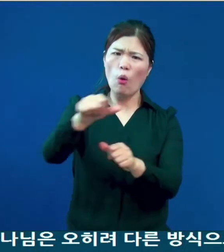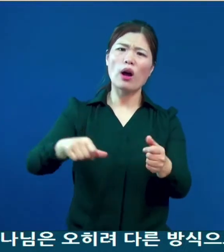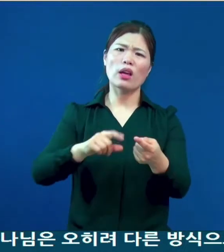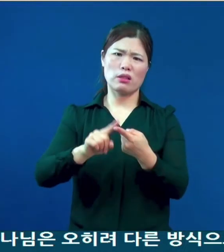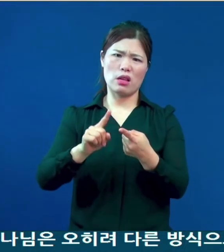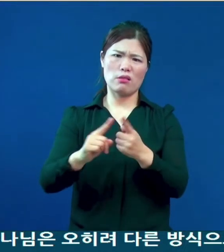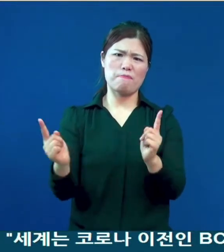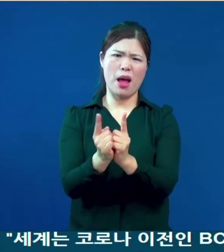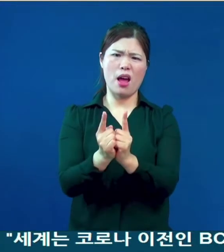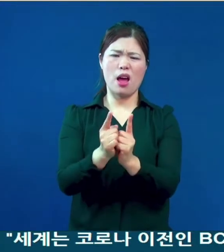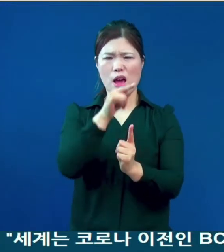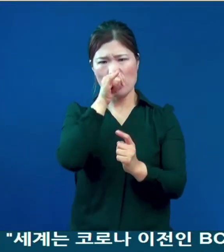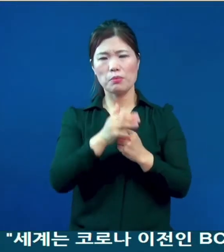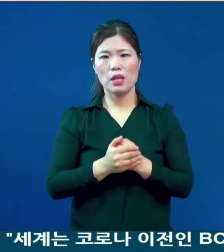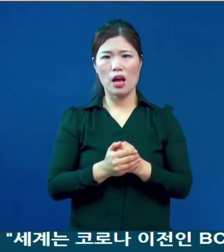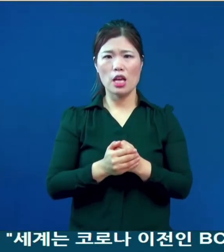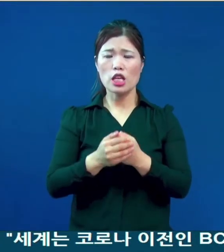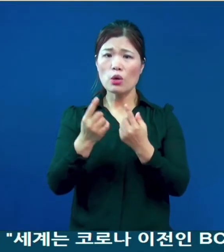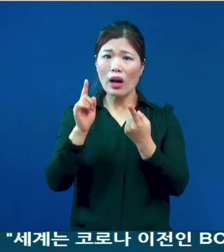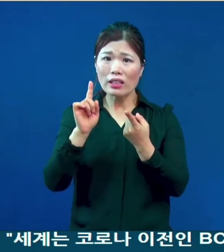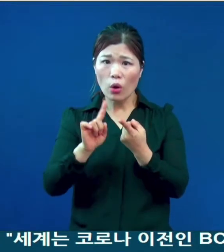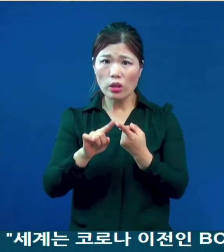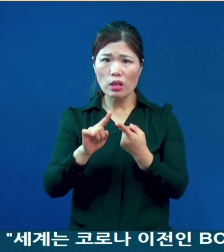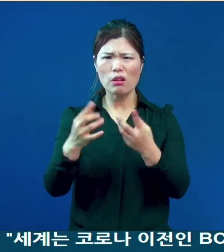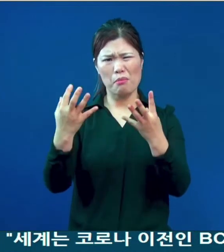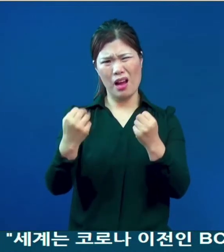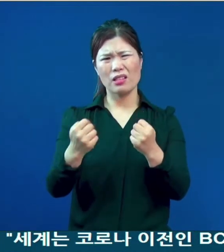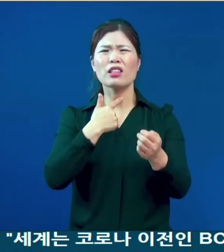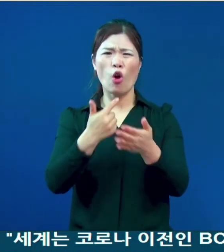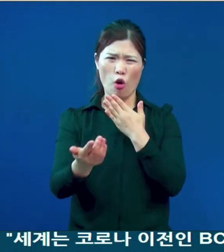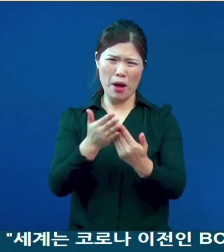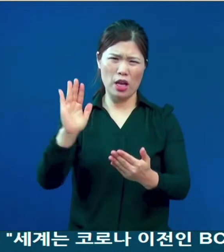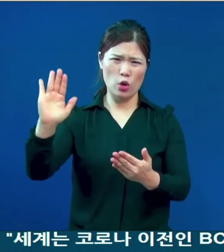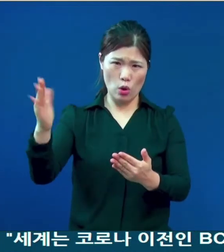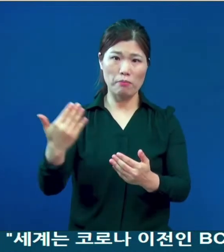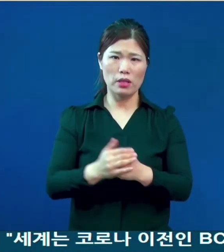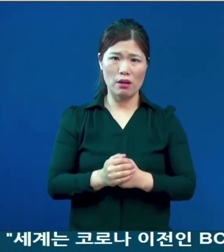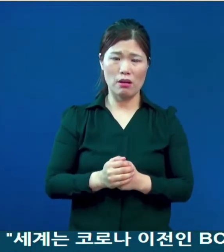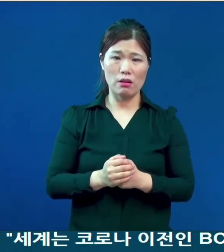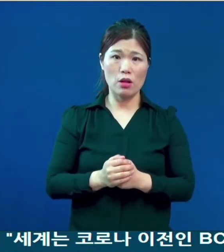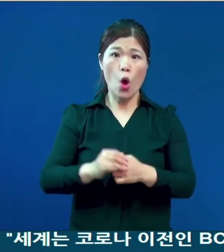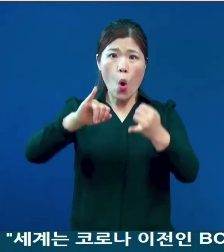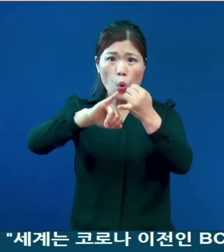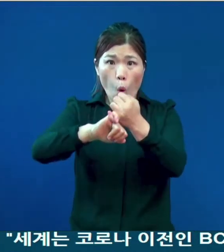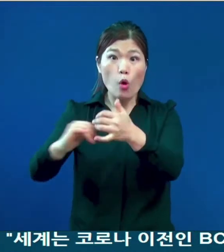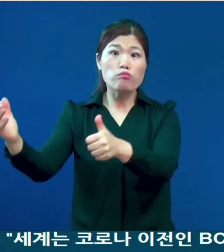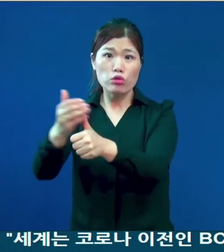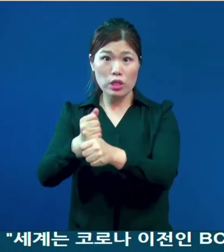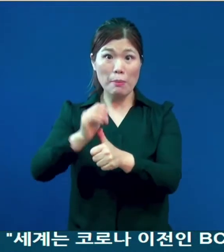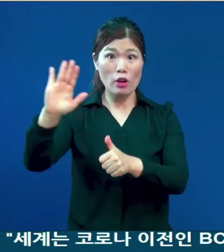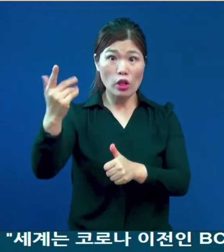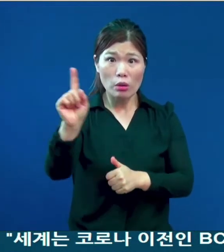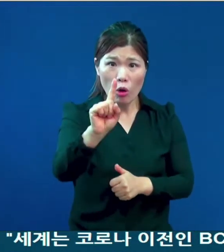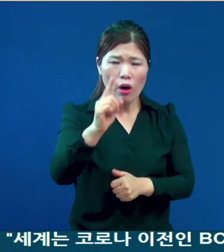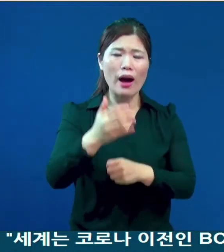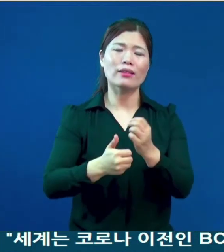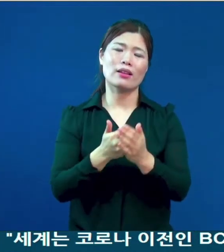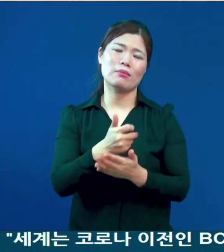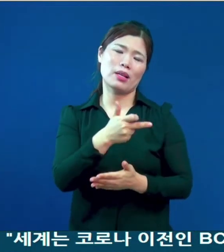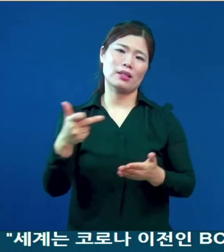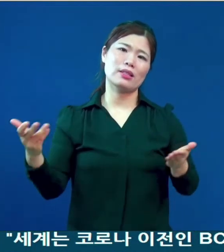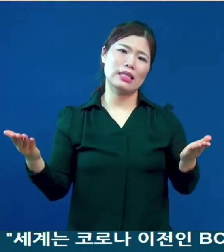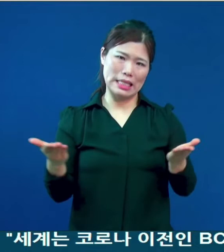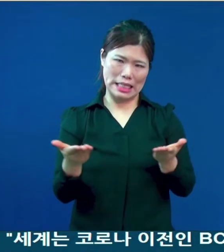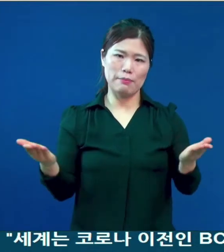안에서 그러한 것들을 앞으로 만나게 될 것인데 꼭 붙들어야 할 것, 하나님의 큰 일,